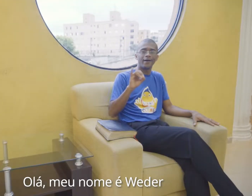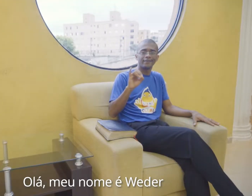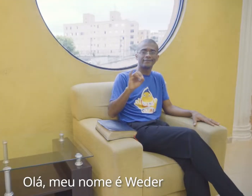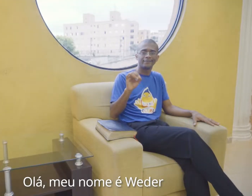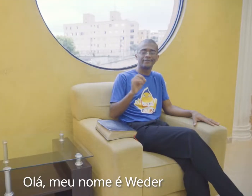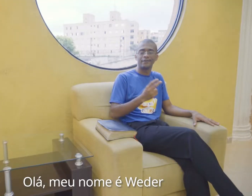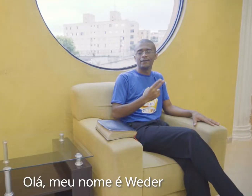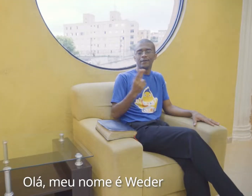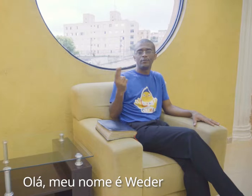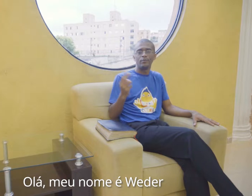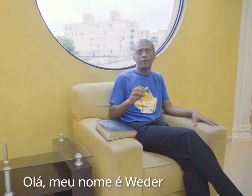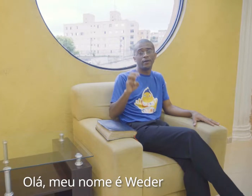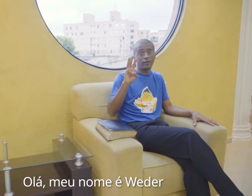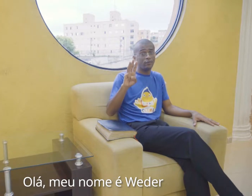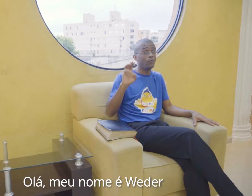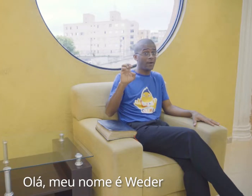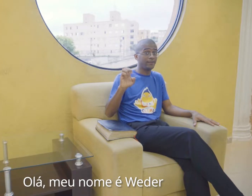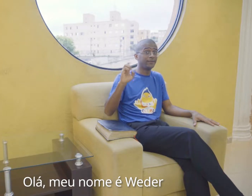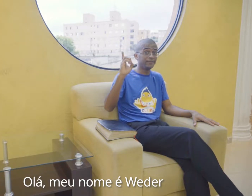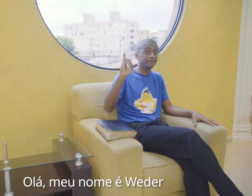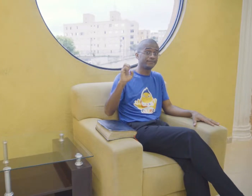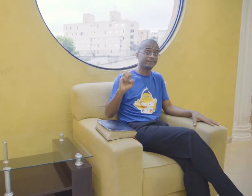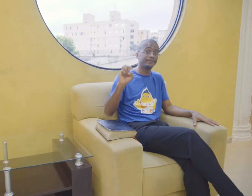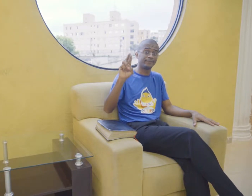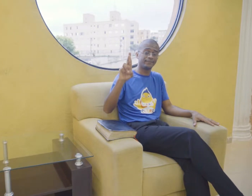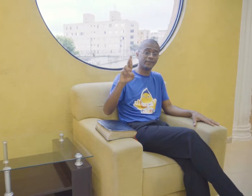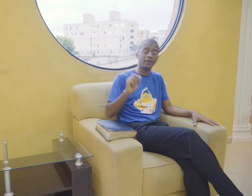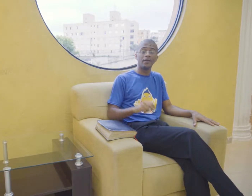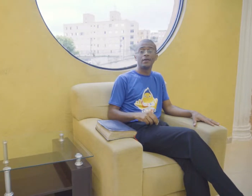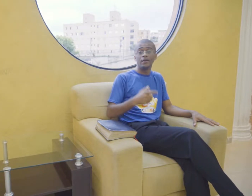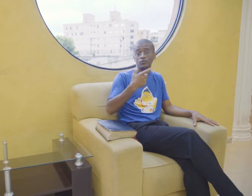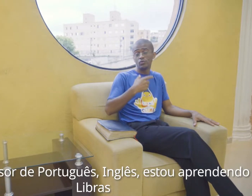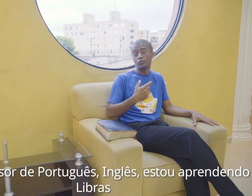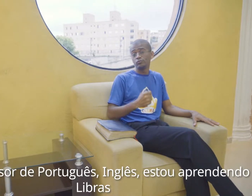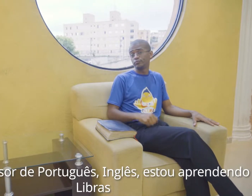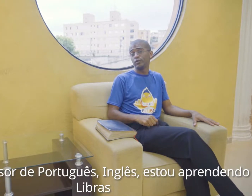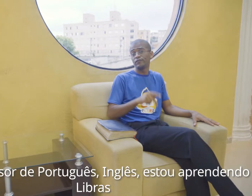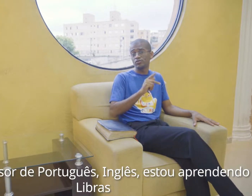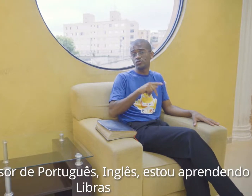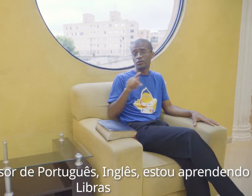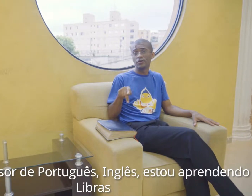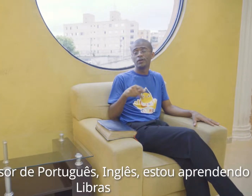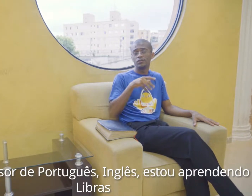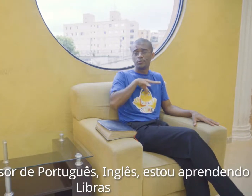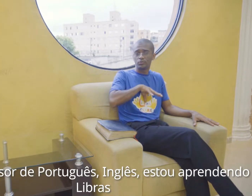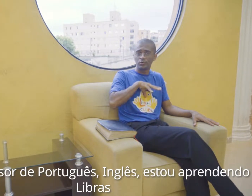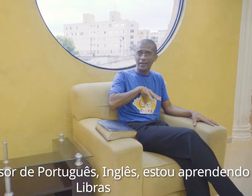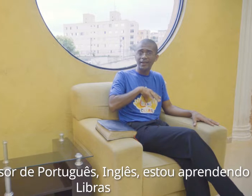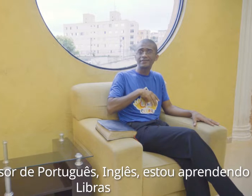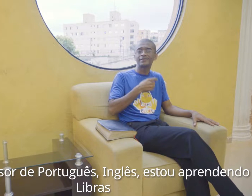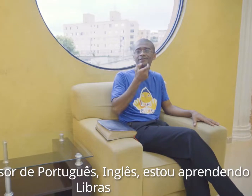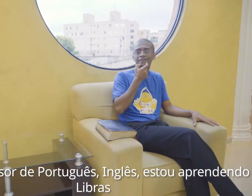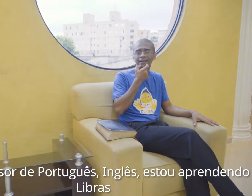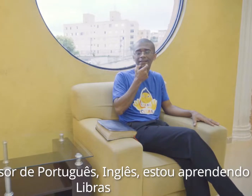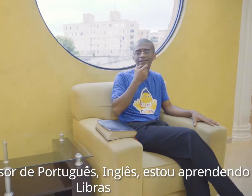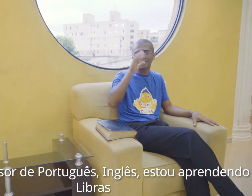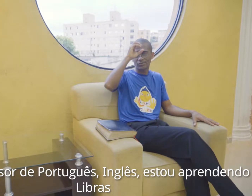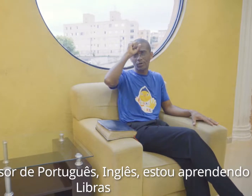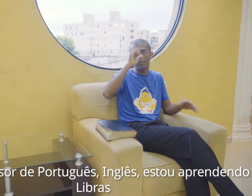Olá, meu nome é Weder, eu sou um professor de português, inglês, estou